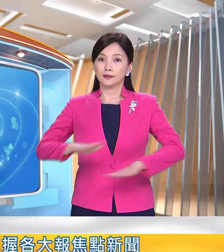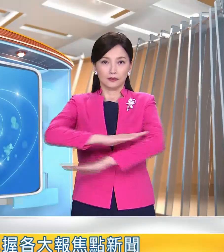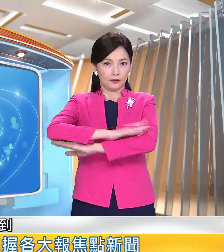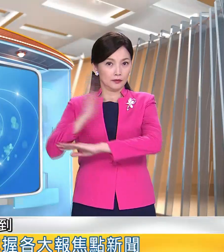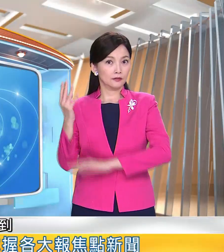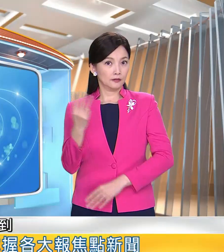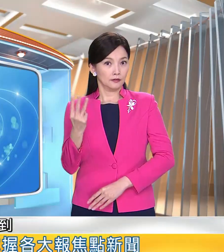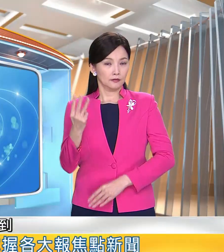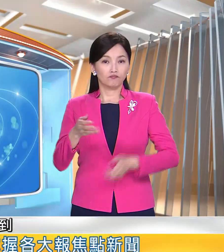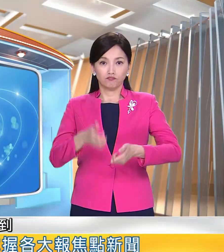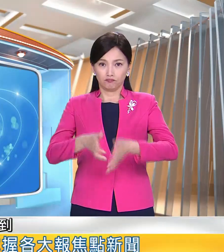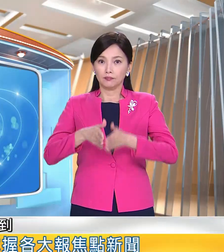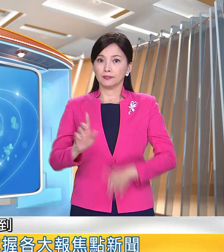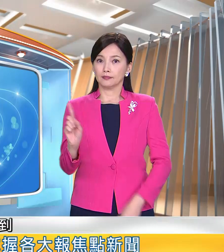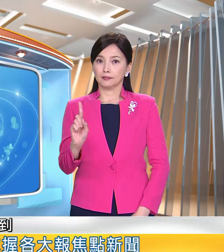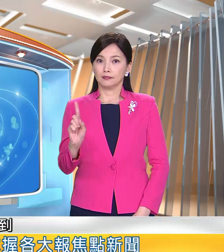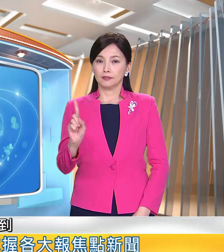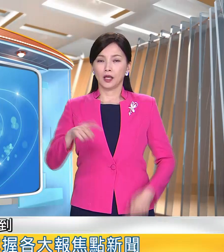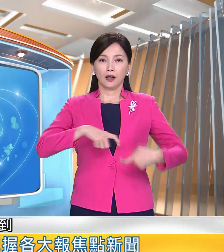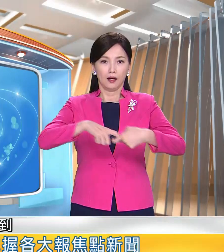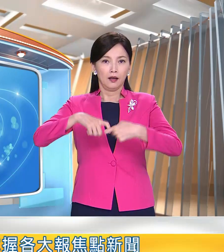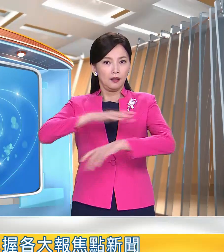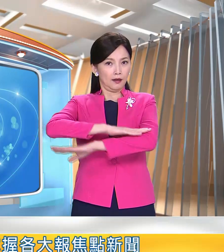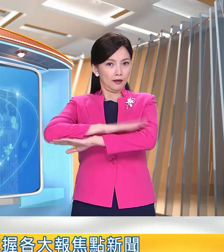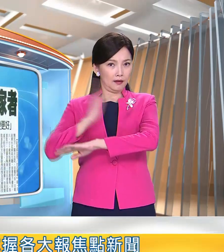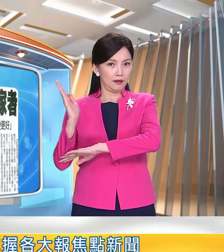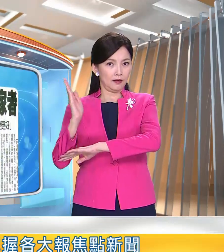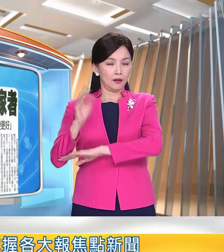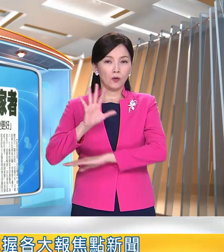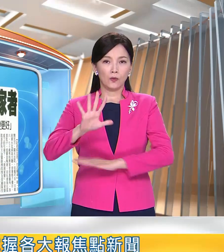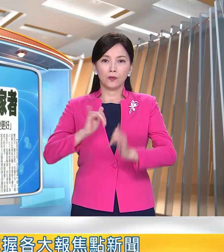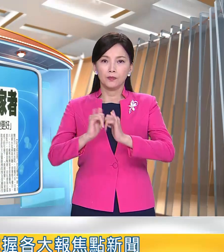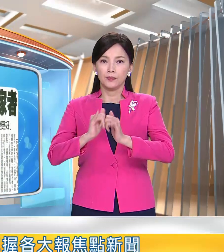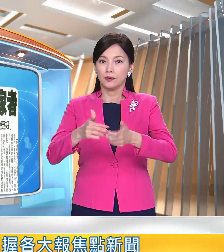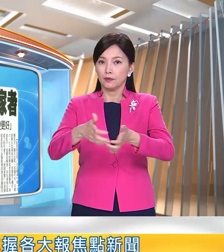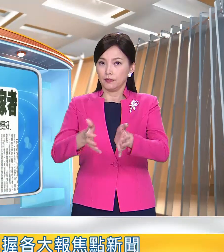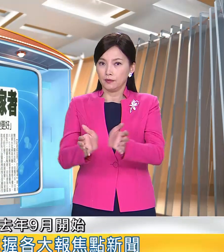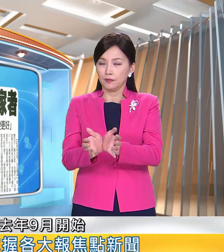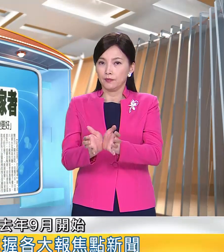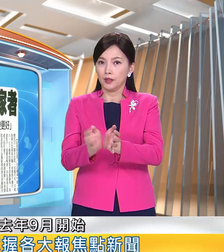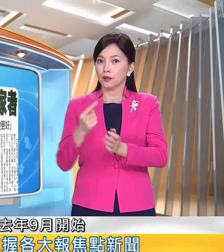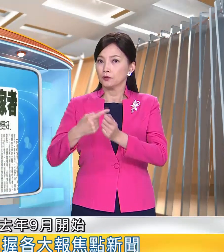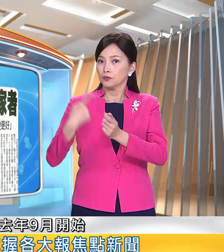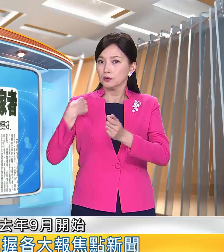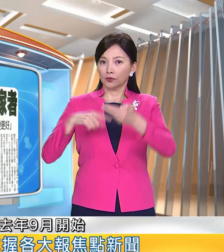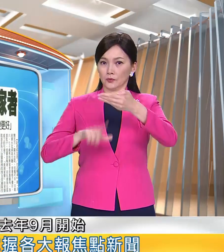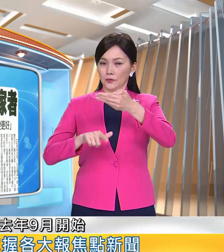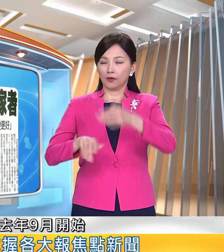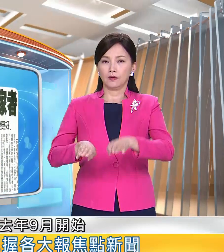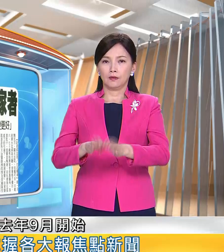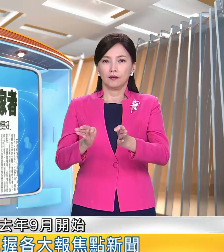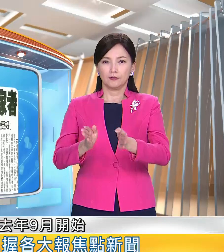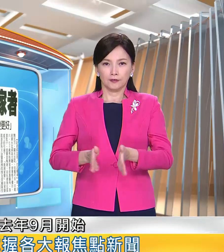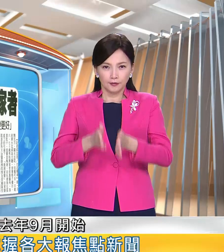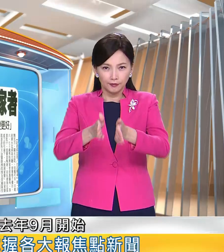读报时间来看到，联合报提到了。有民间团体从去年9月开